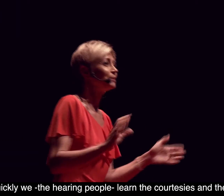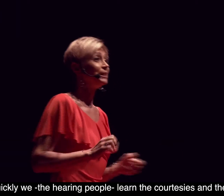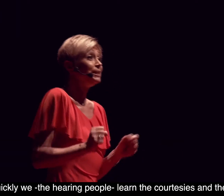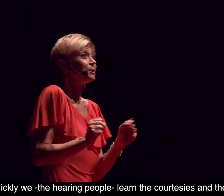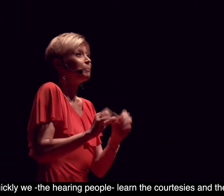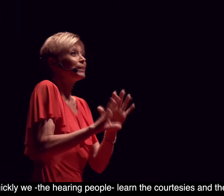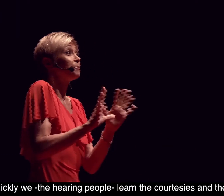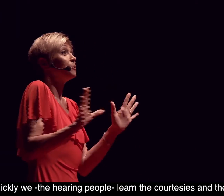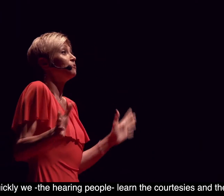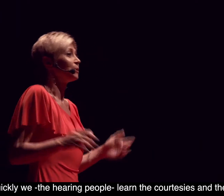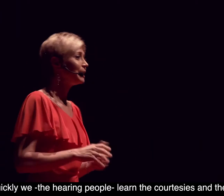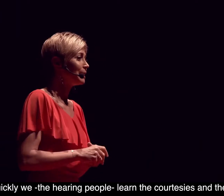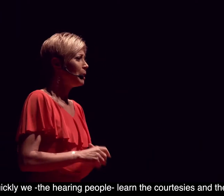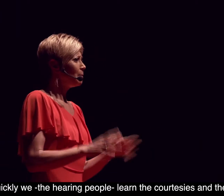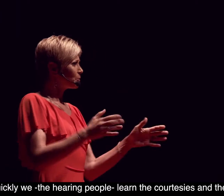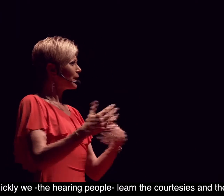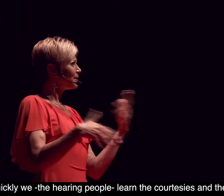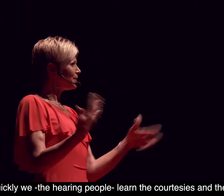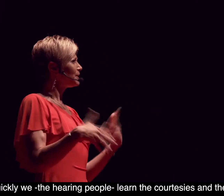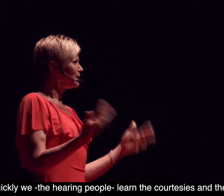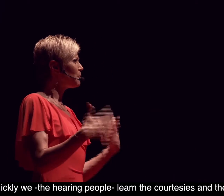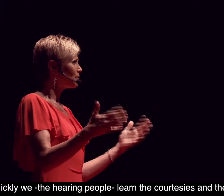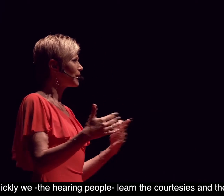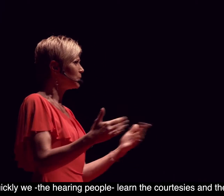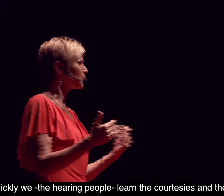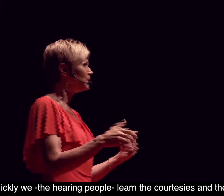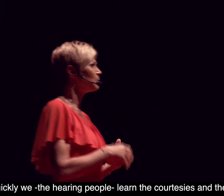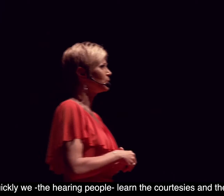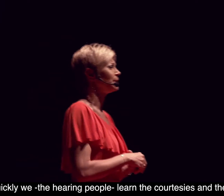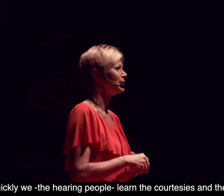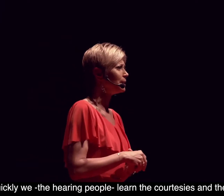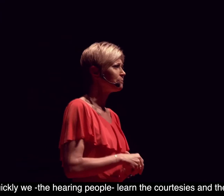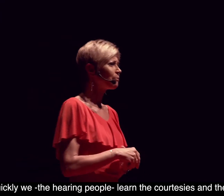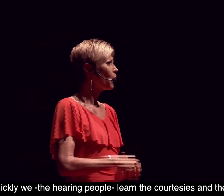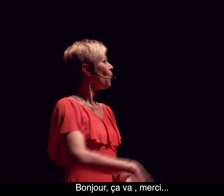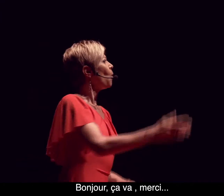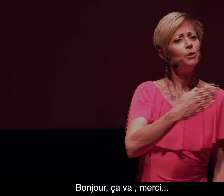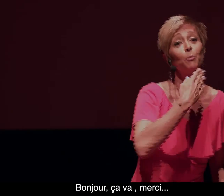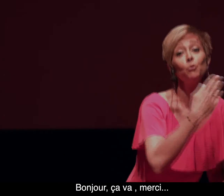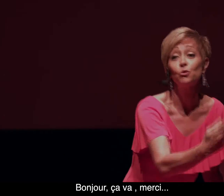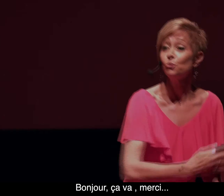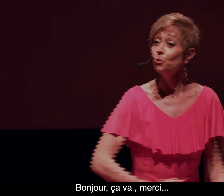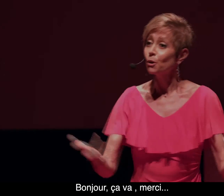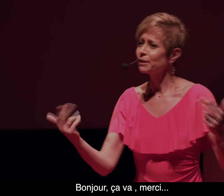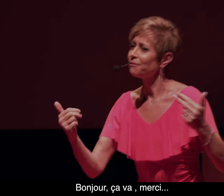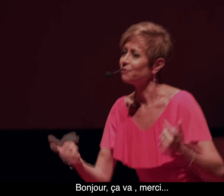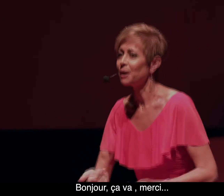langue des signes, on est presque un peu euphorique parce qu'on arrive assez facilement à avoir quelques rudiments de langue des signes. On peut dire bonjour, ça